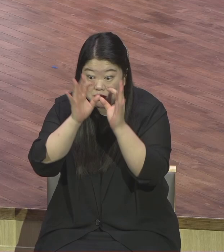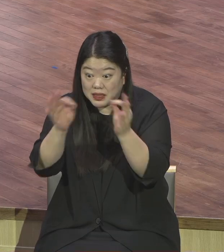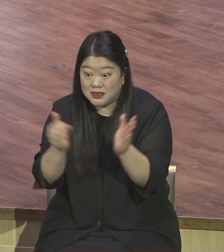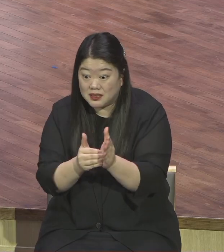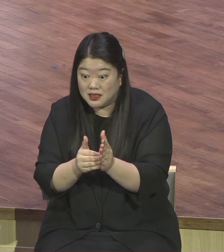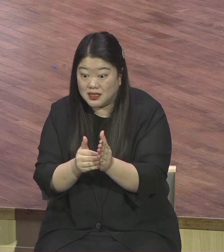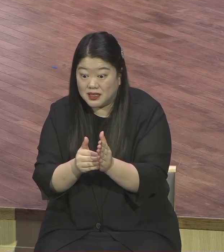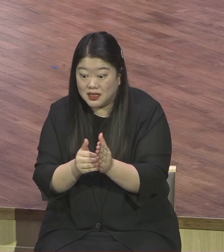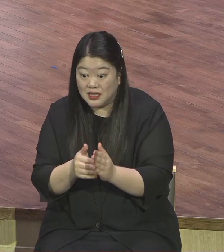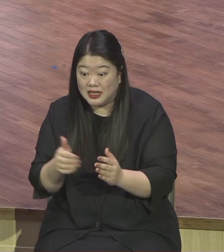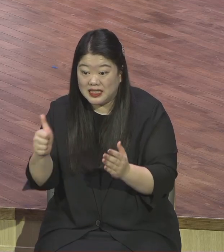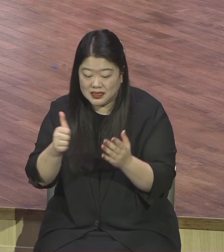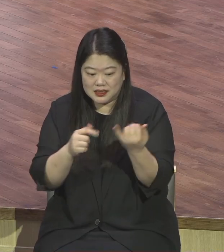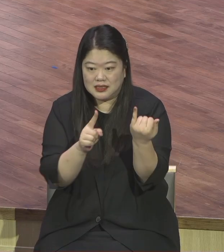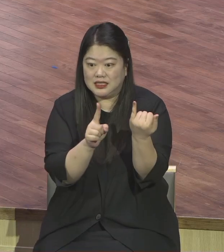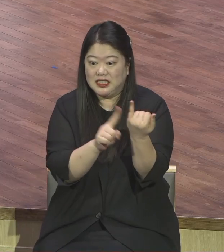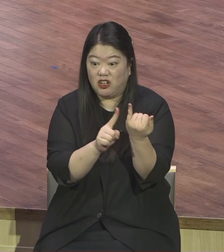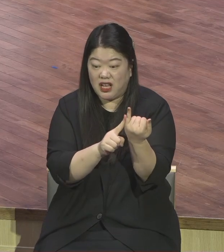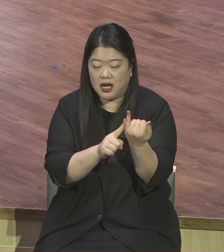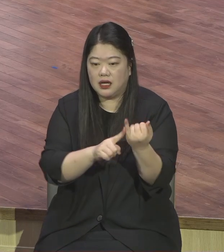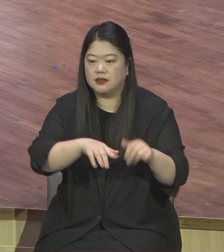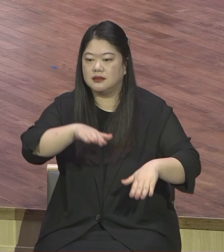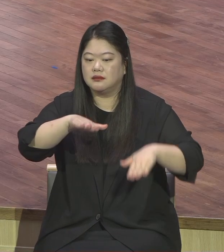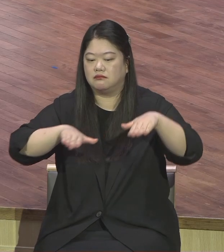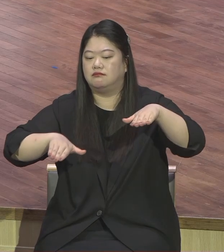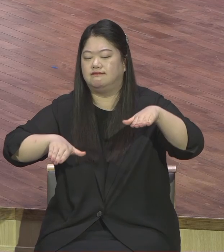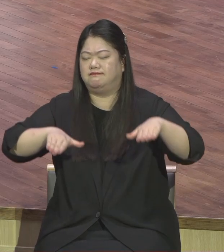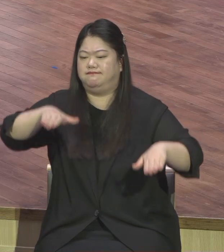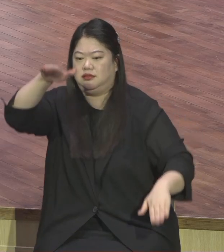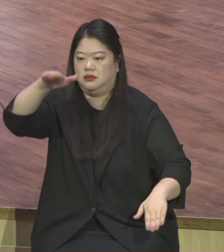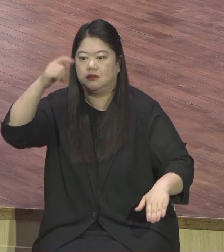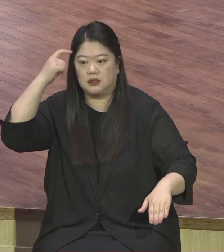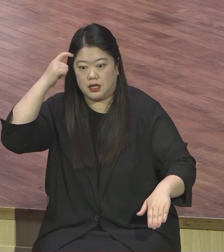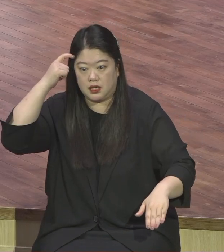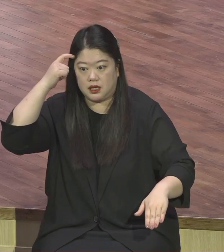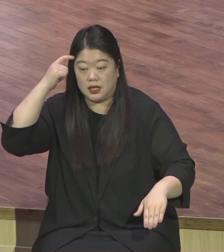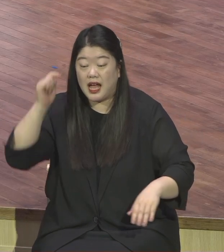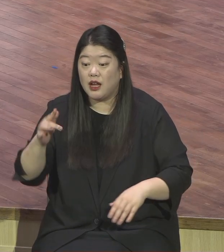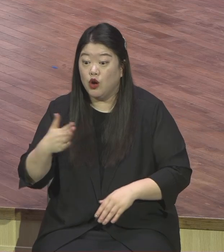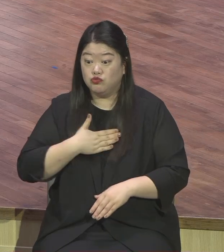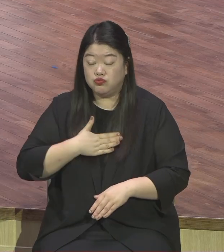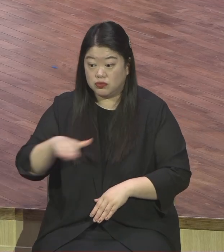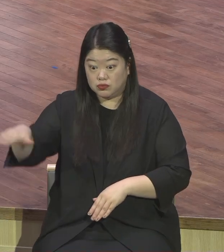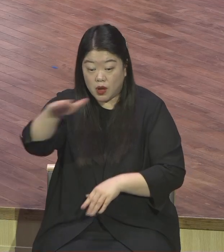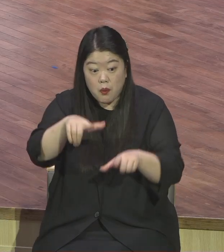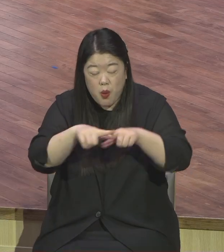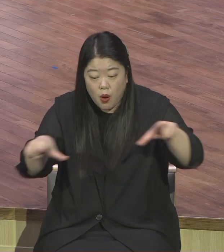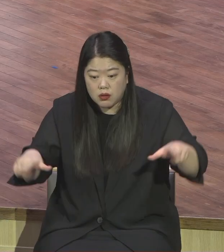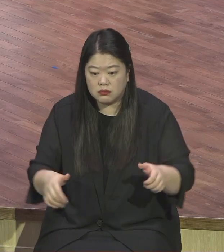사리아 자체가 여성 차별하도록 되어 있어요. 탈레반은